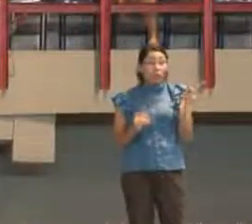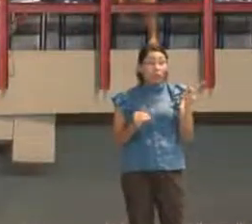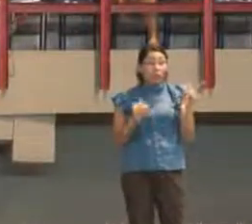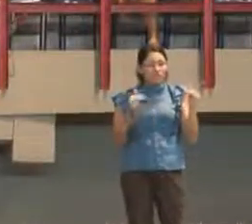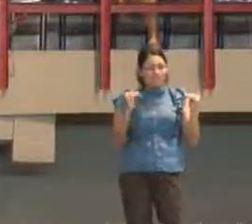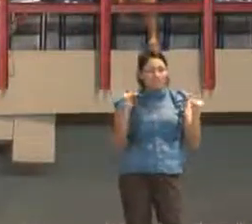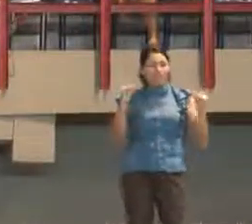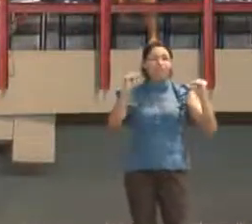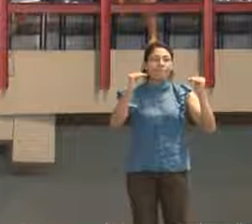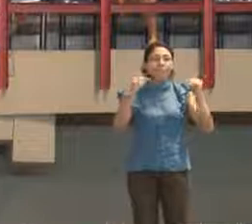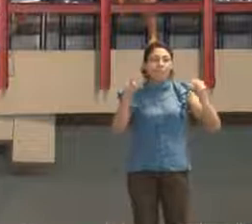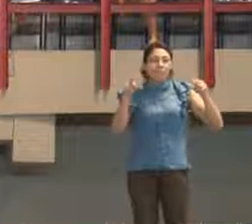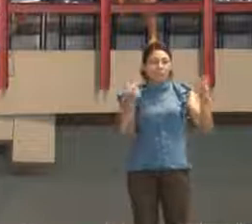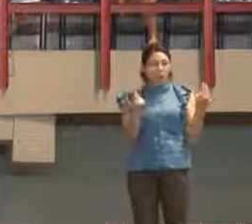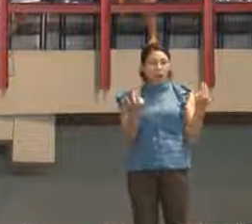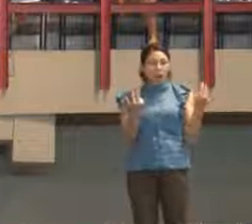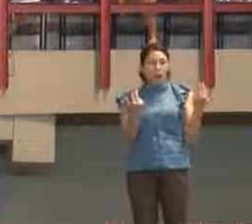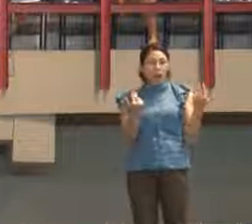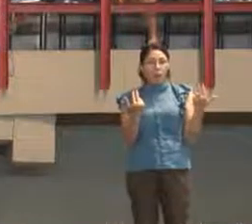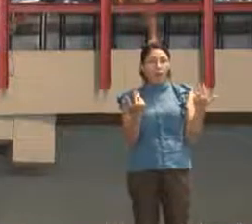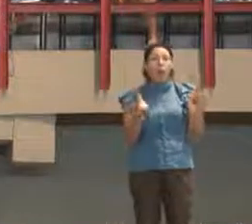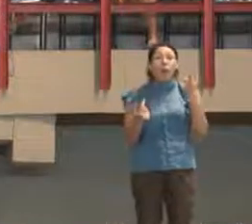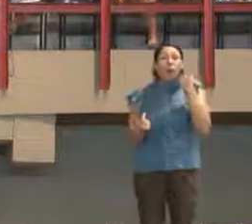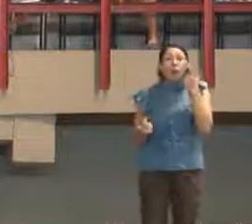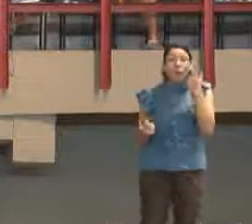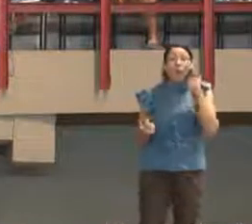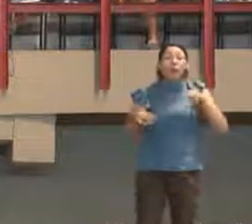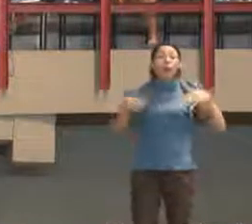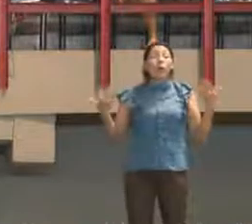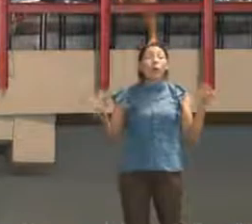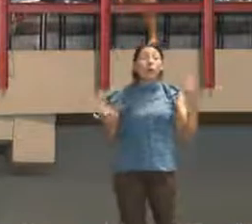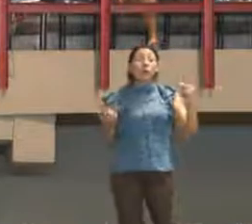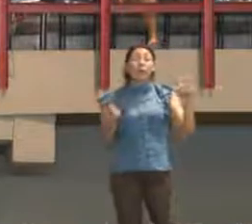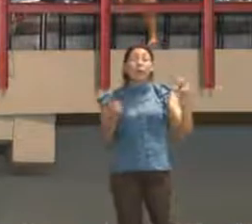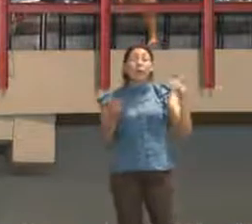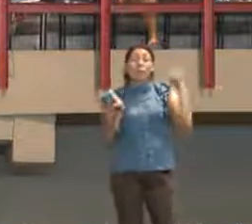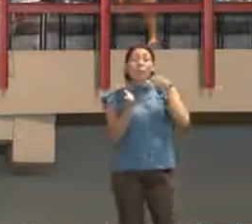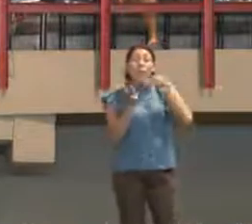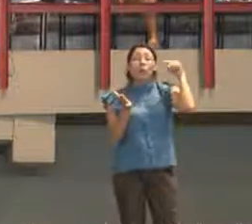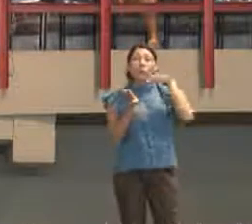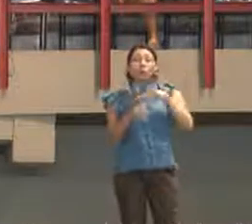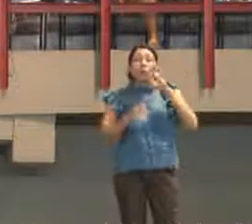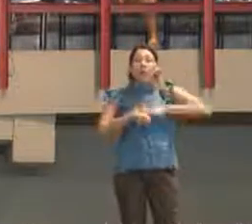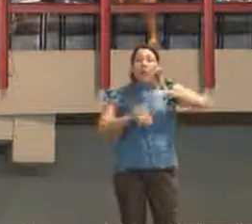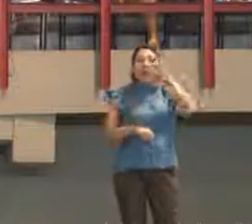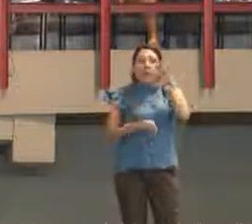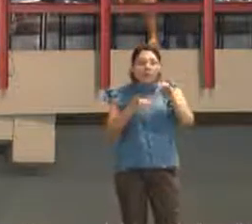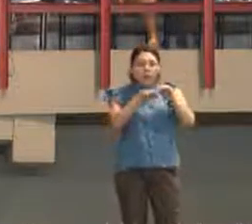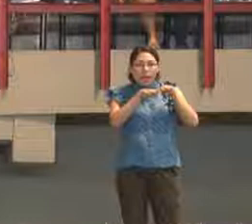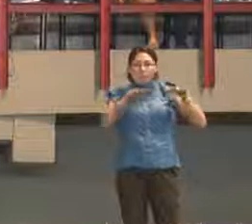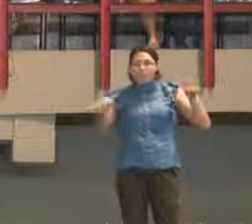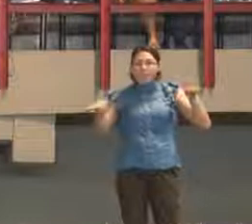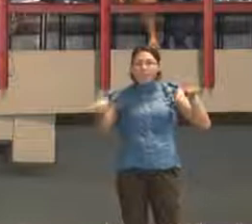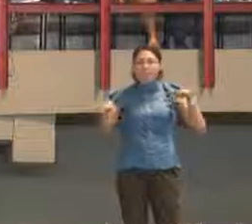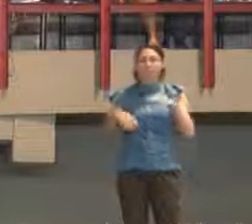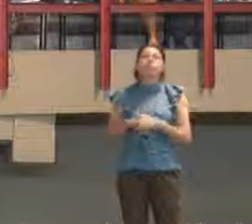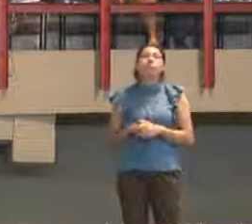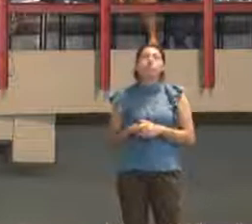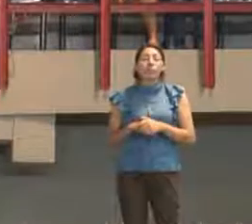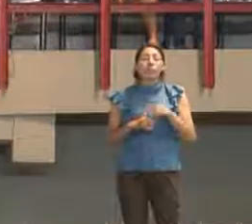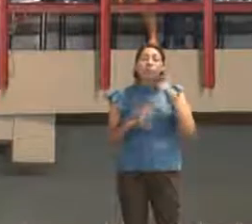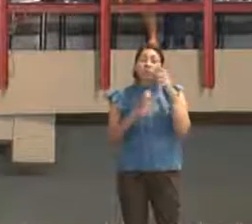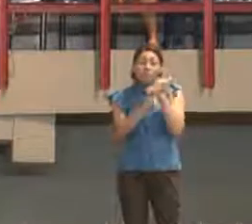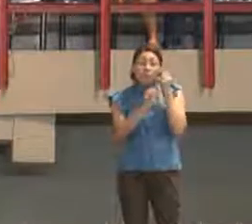o desempate seria a favor da pontuação mais regular. No quadro a seguir, são apresentados os pontos obtidos nas provas de